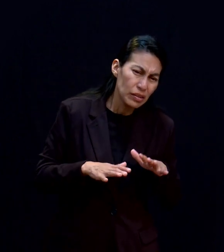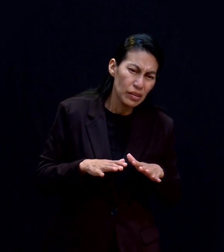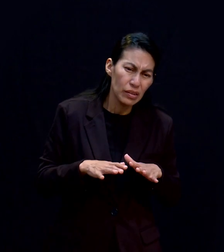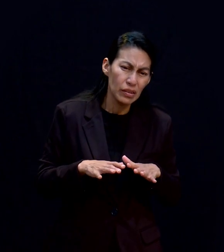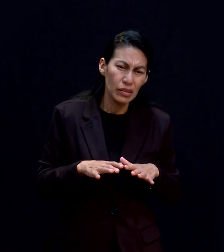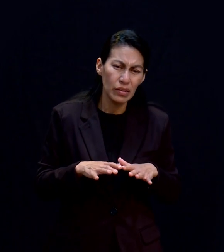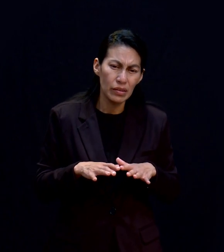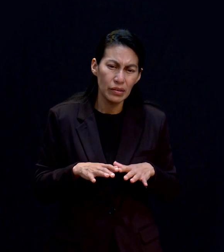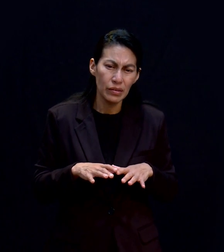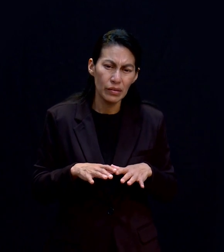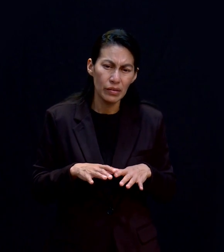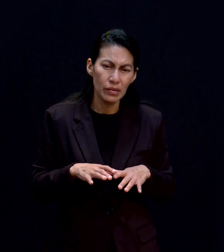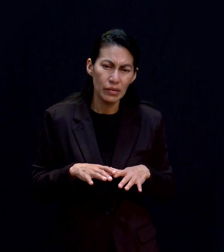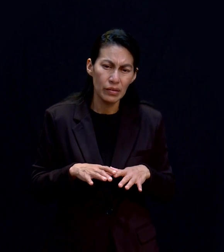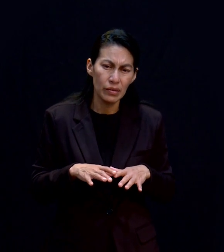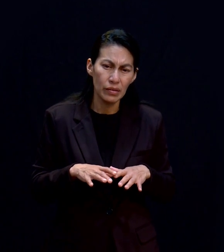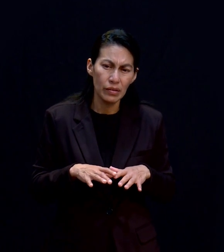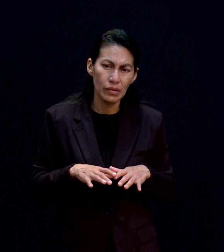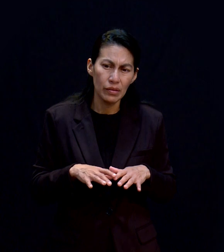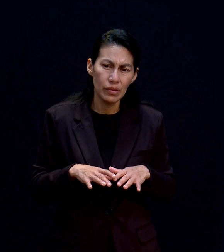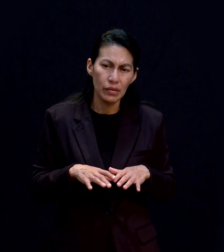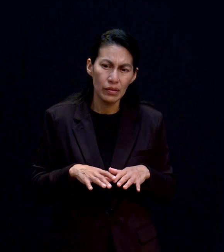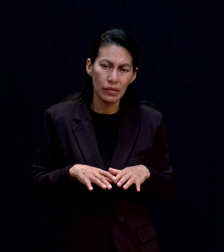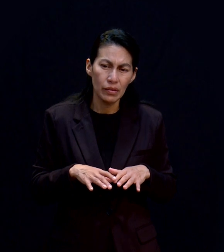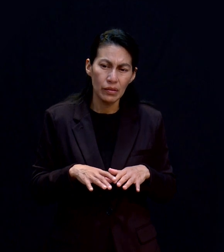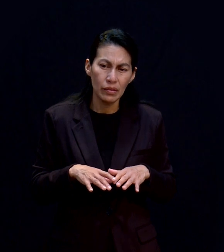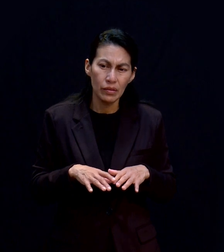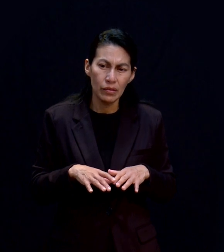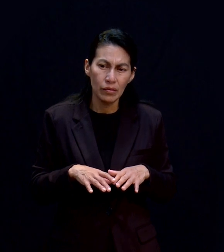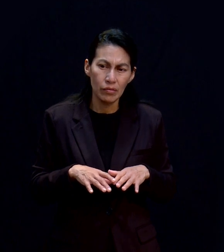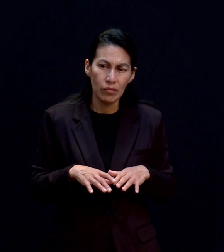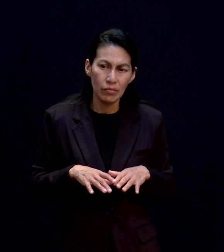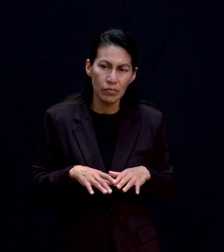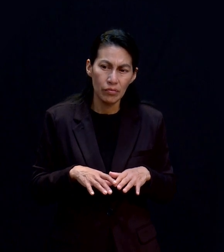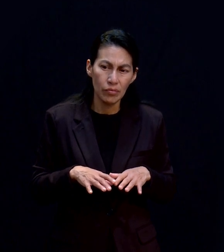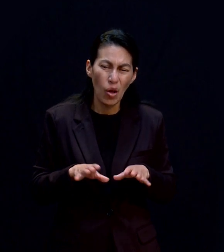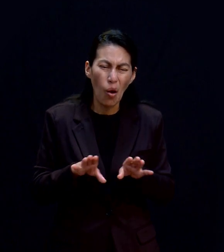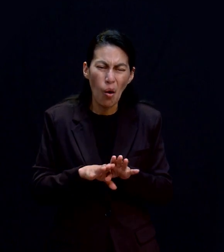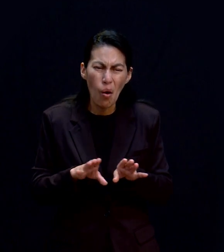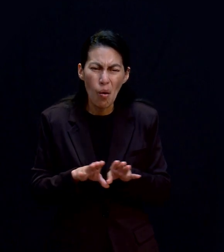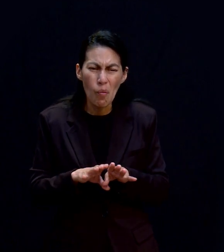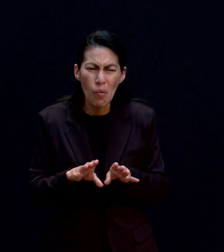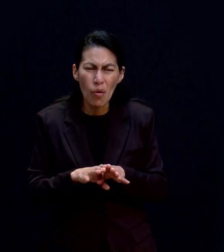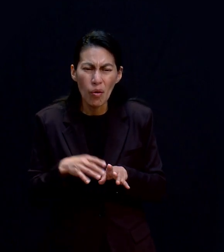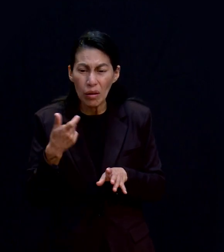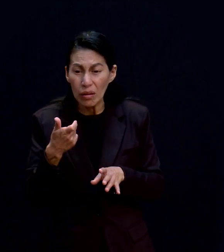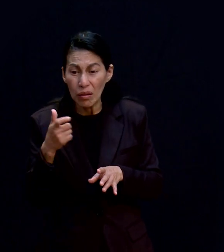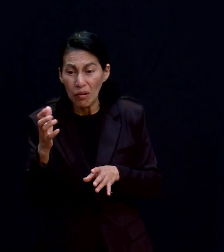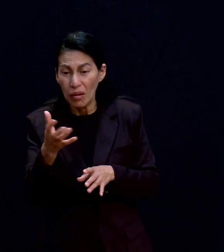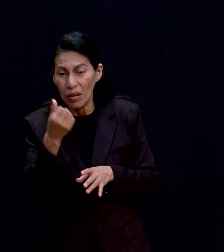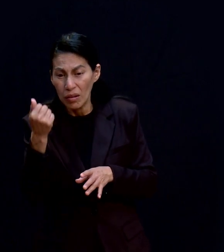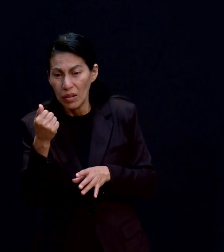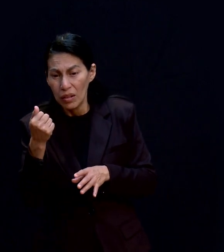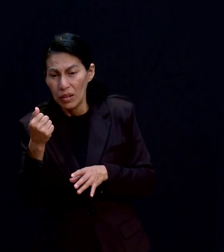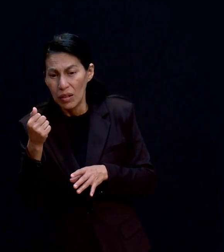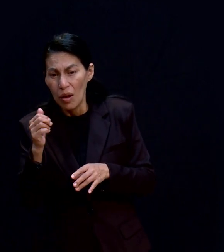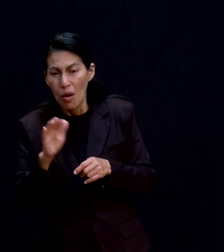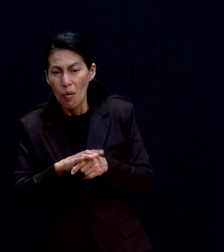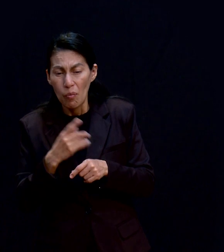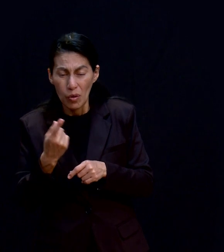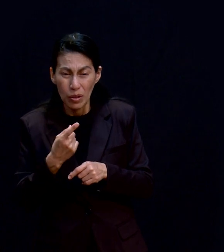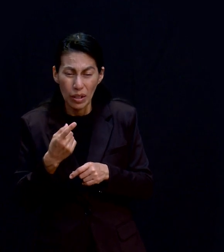momentos no podemos combinar cierto tipo de labores que nos van a dejar más en lo económico